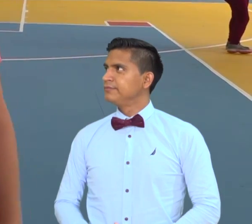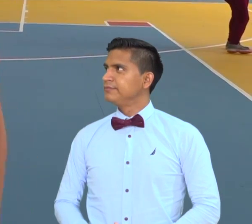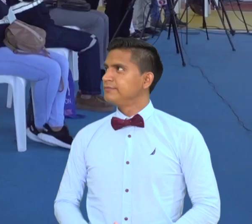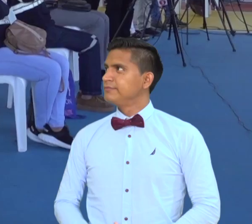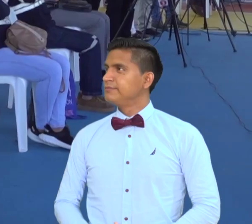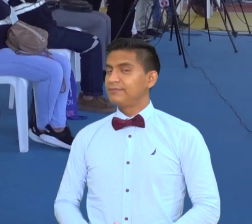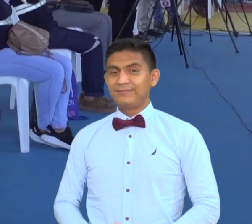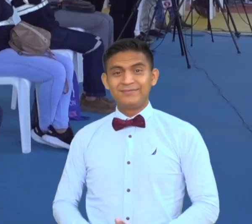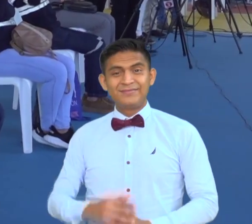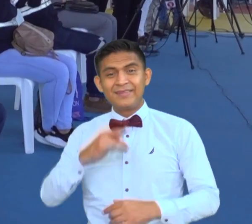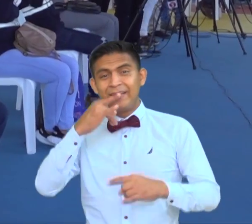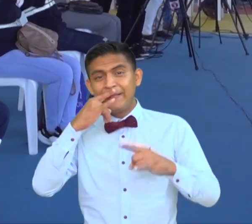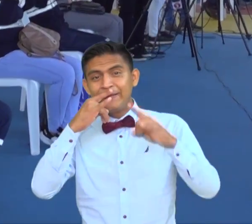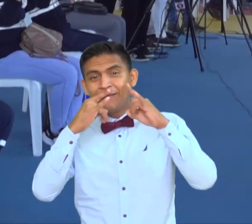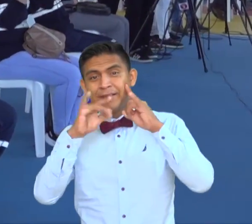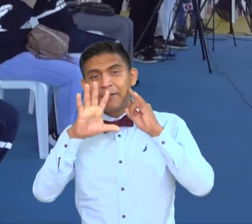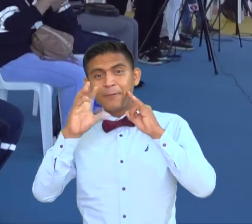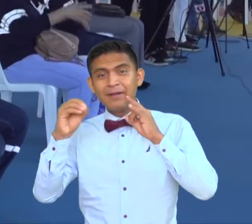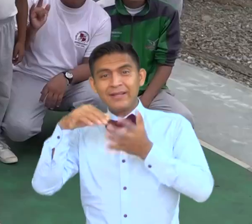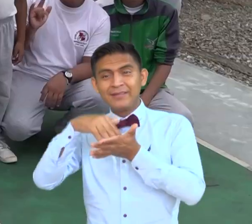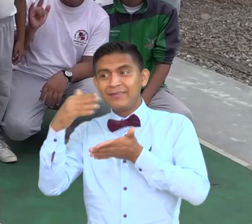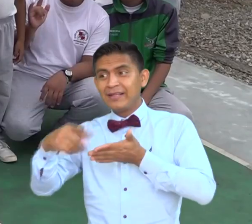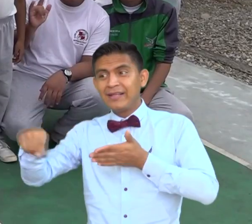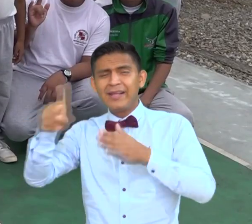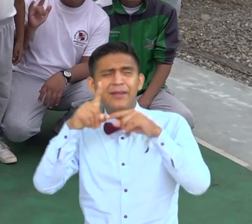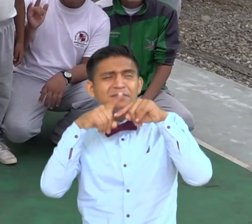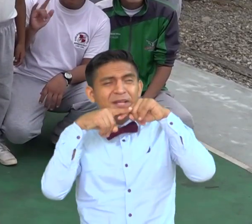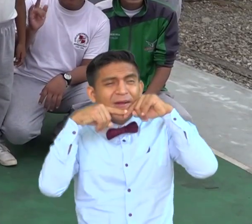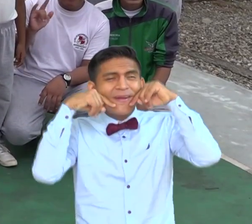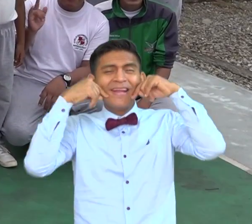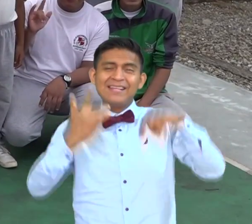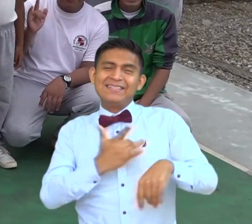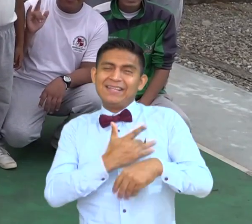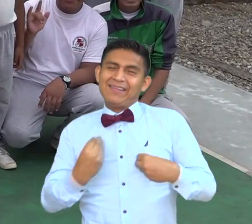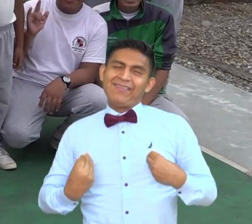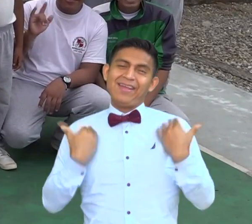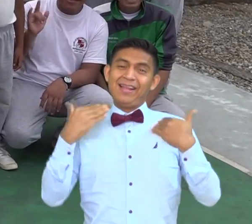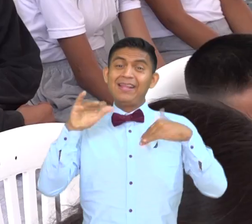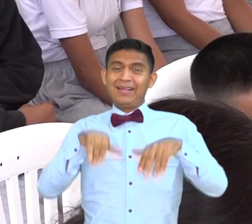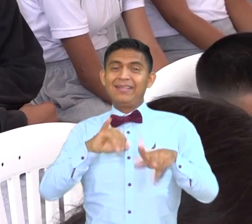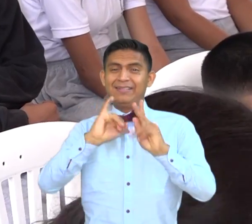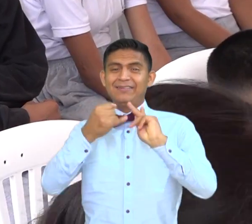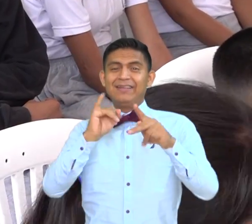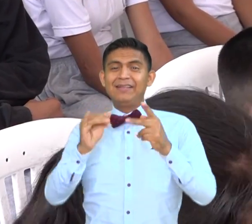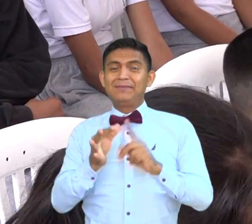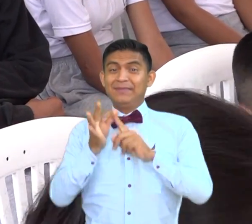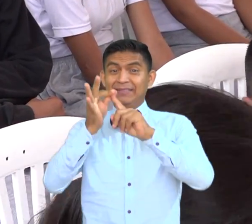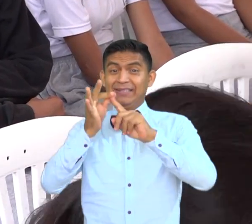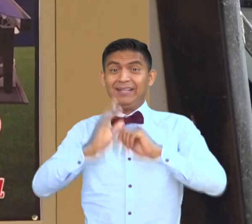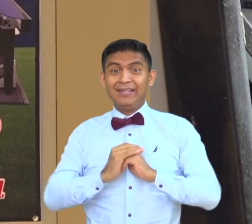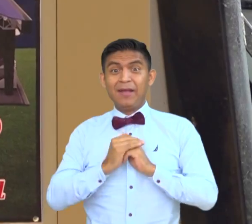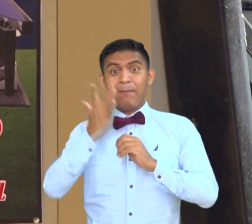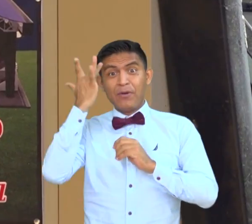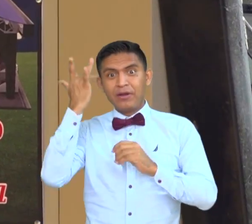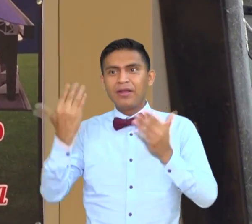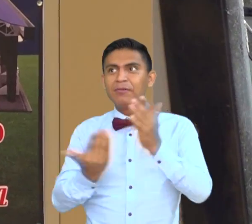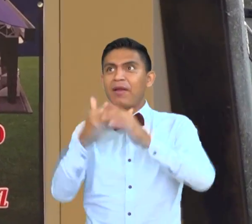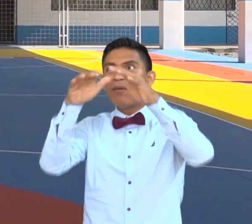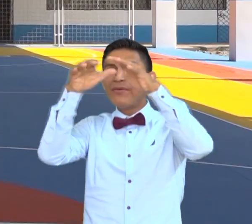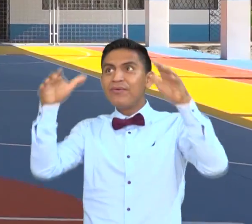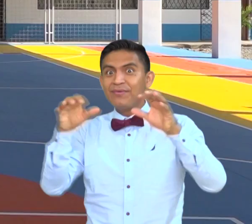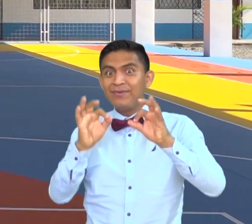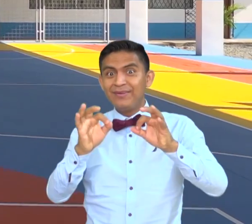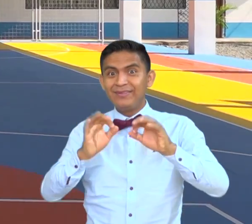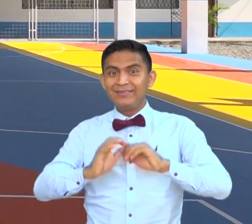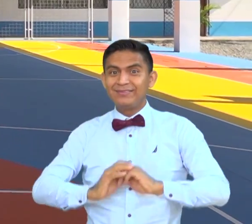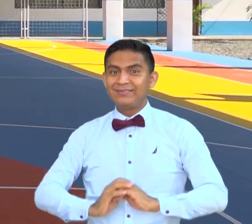Freire. La sonrisa de los 50 estudiantes perdurará por siempre en esta prestigiosa institución educativa al